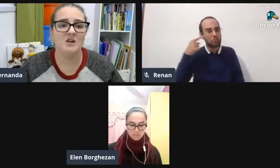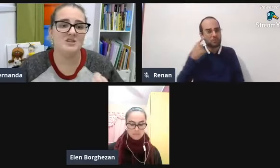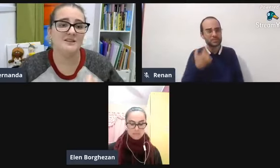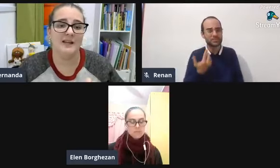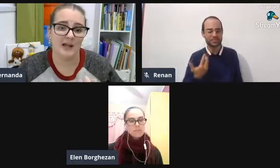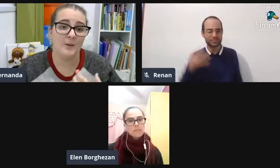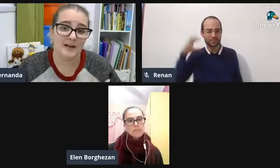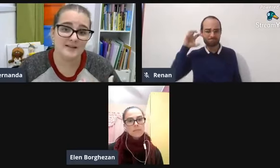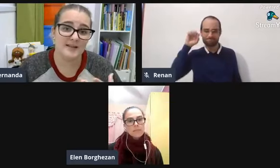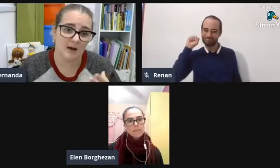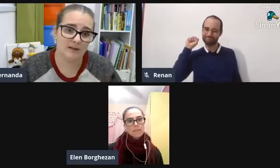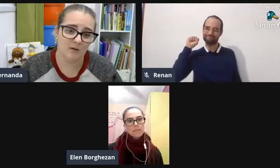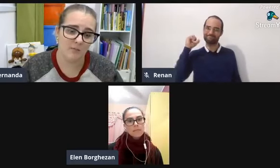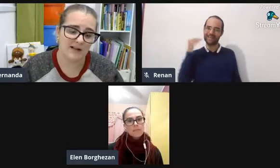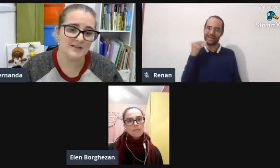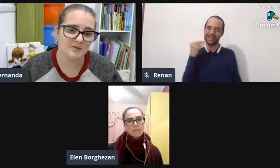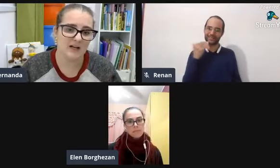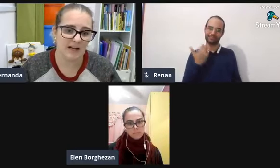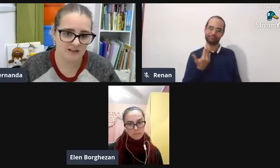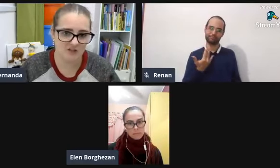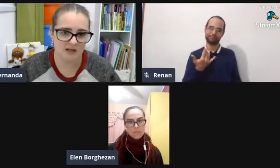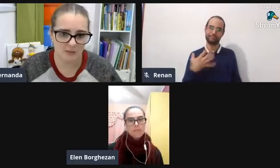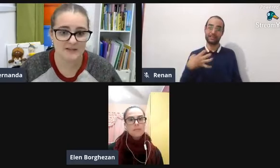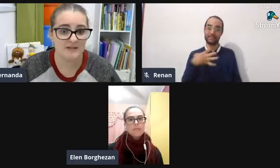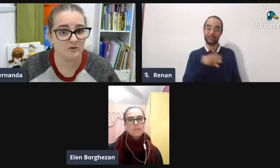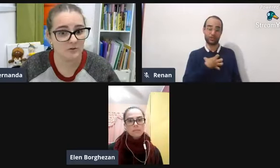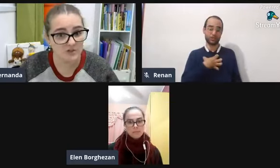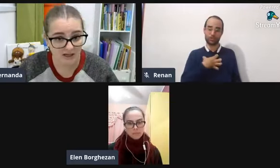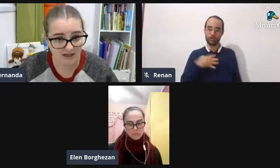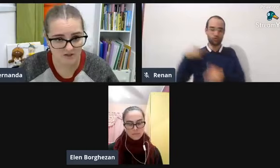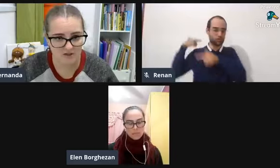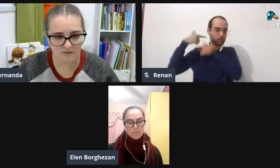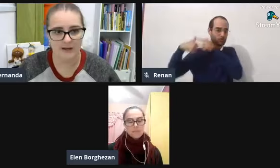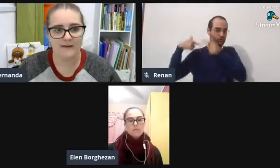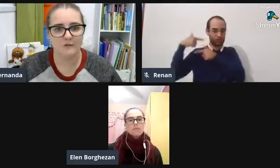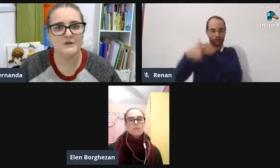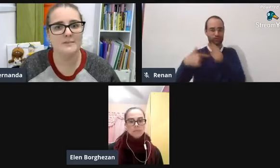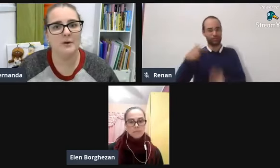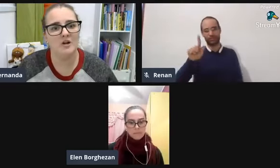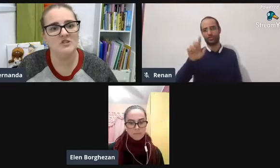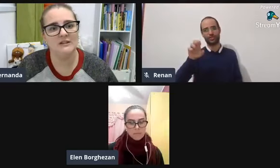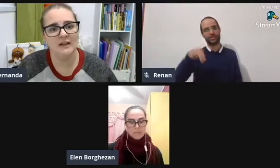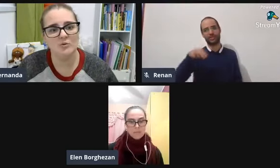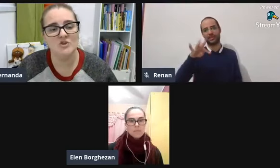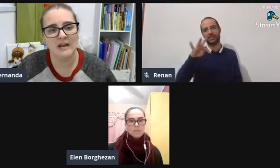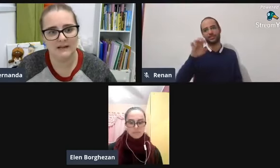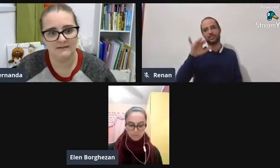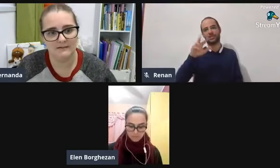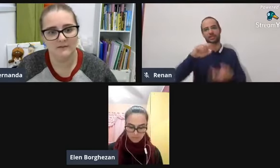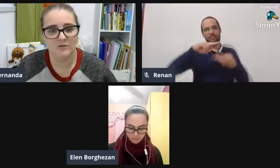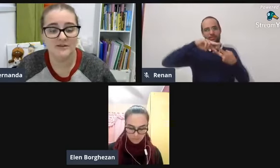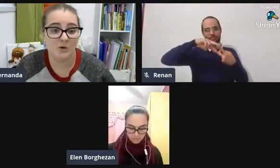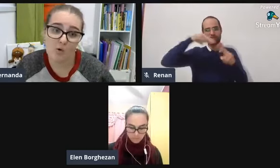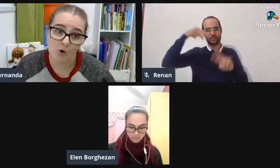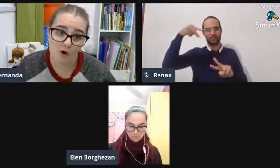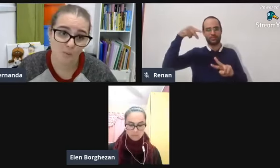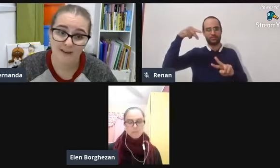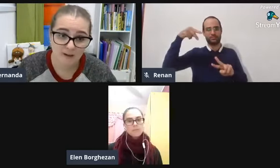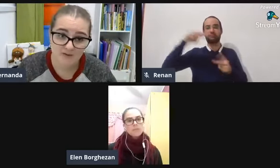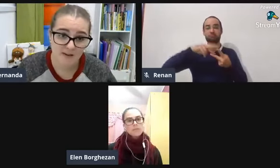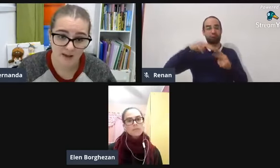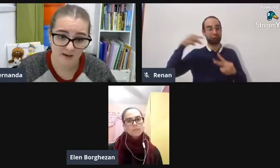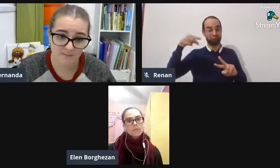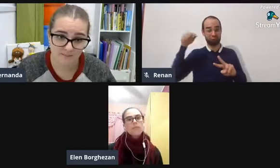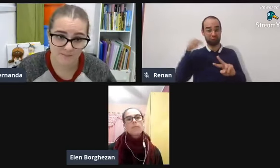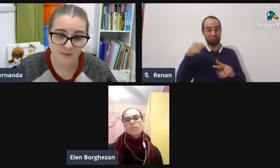Você pode ter, é uma questão genética, né? Uma síndrome genética. Você pode ter o gene no seu corpo